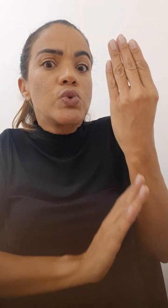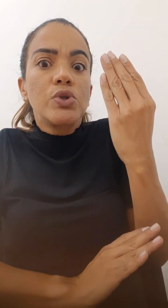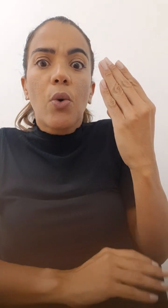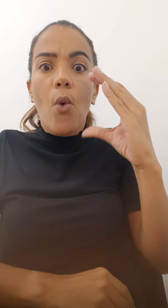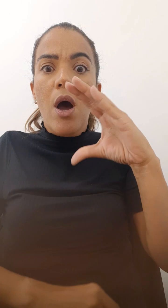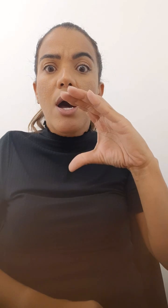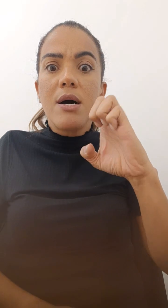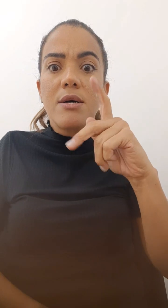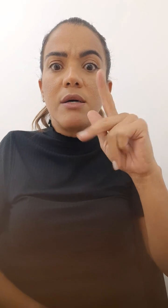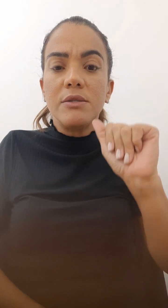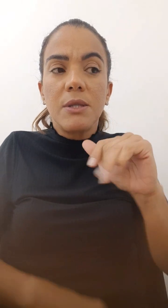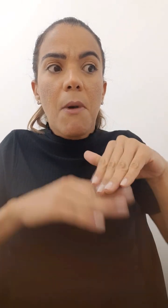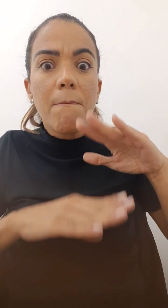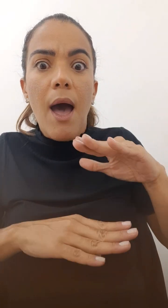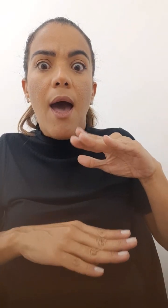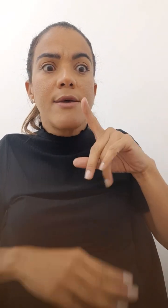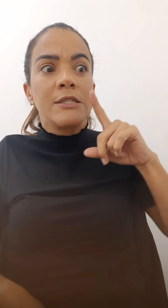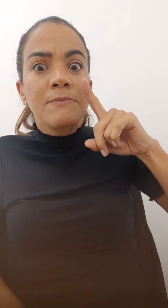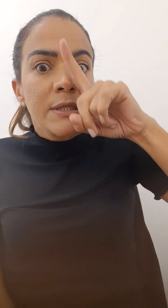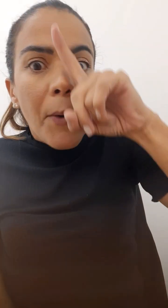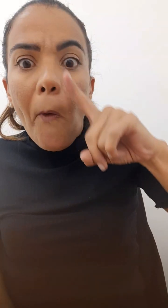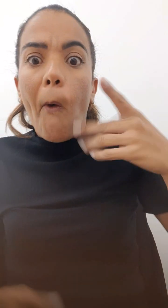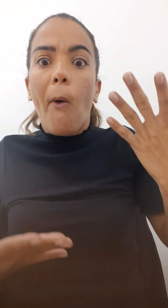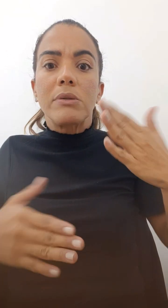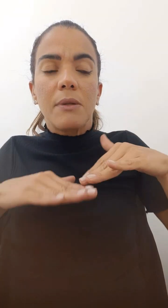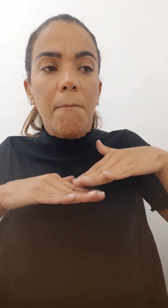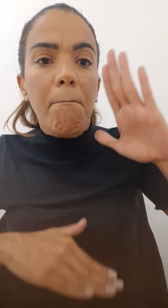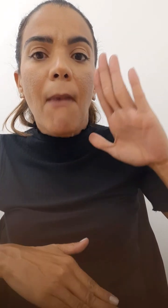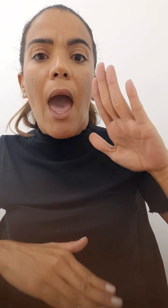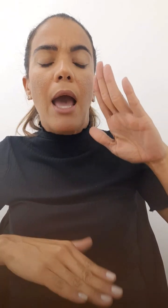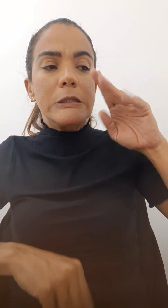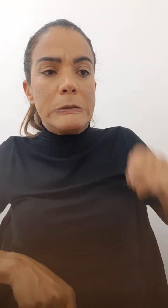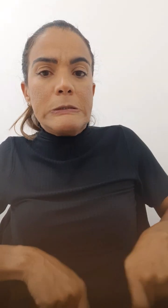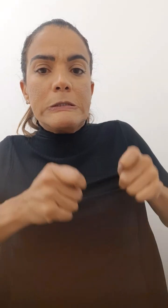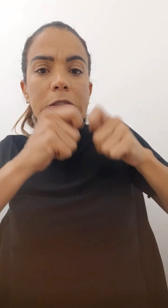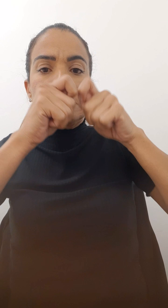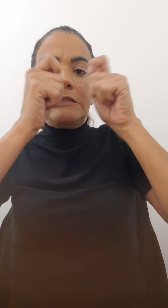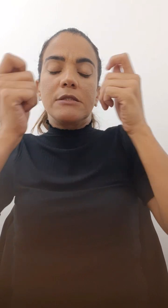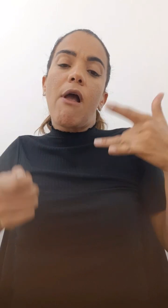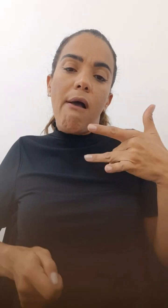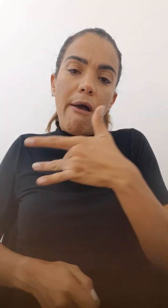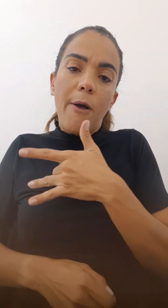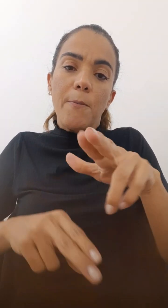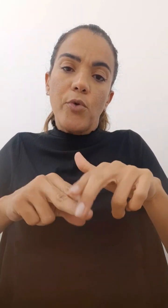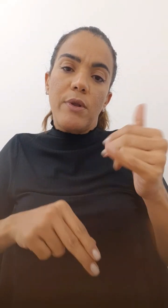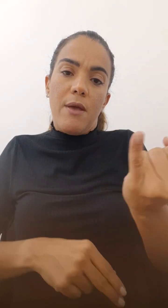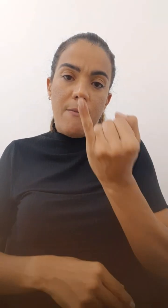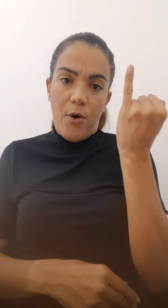cepas, tá? A cada dia vem surgindo mais, nós não sabemos se uma dessas cepas ou de uma